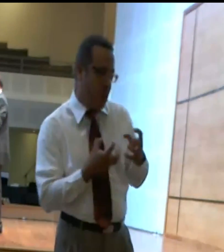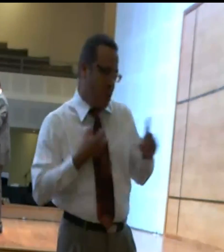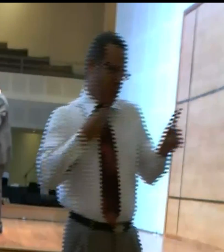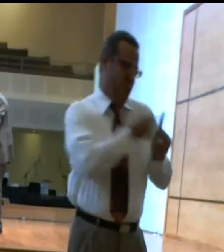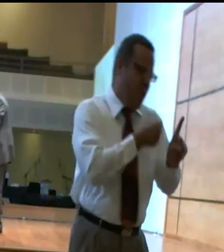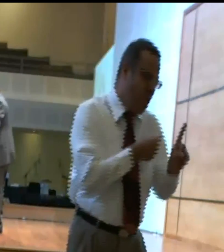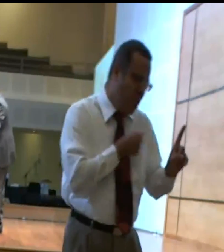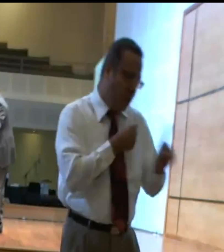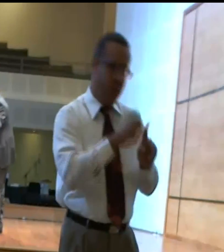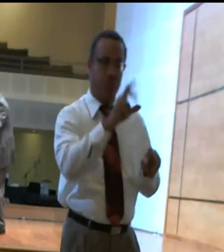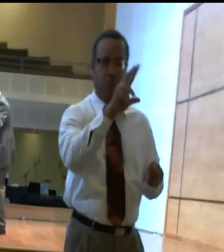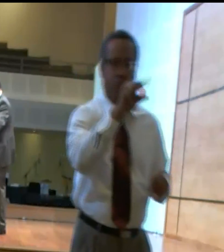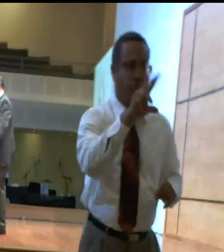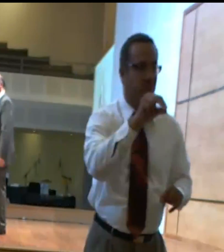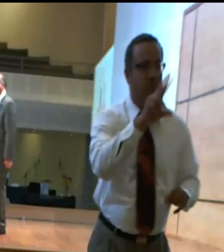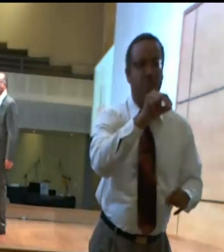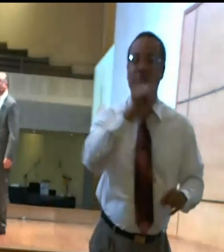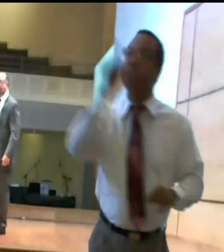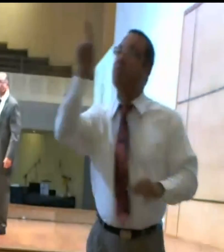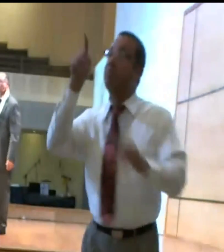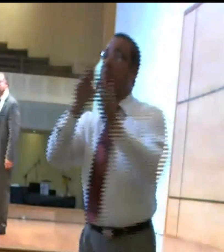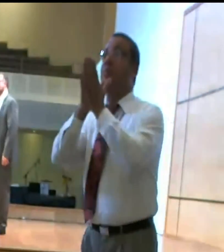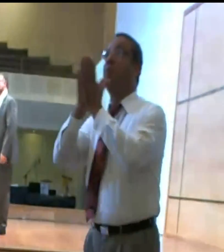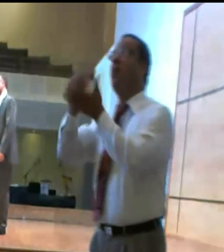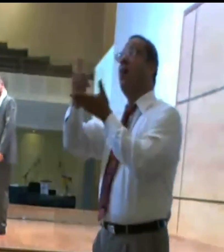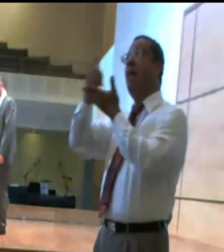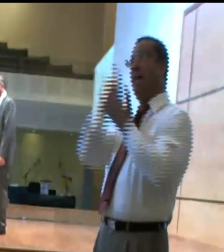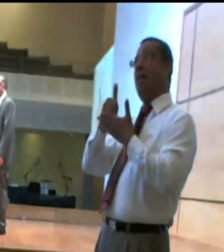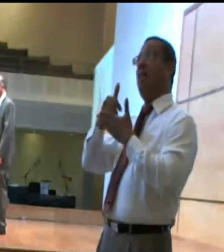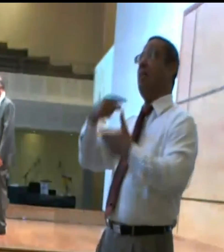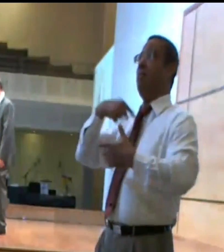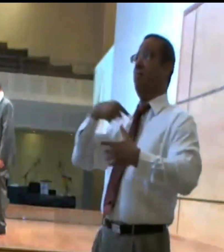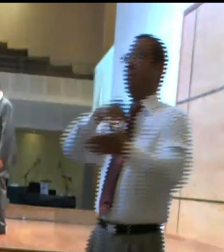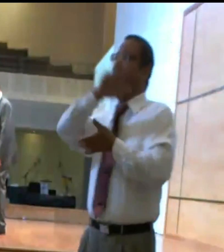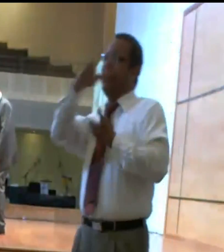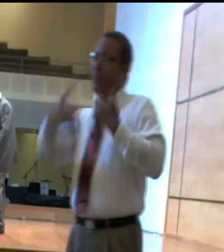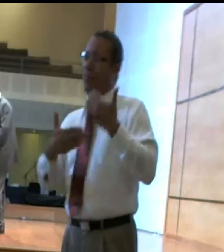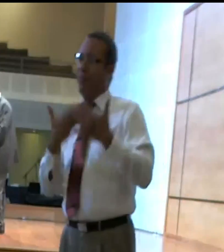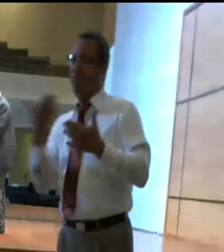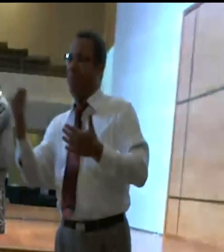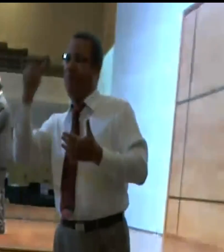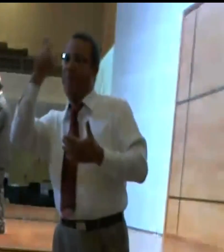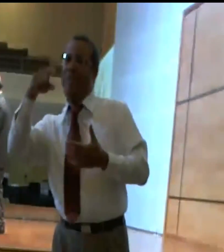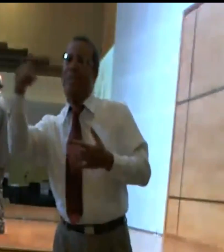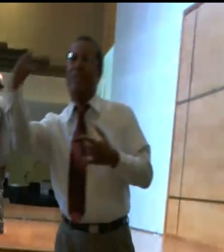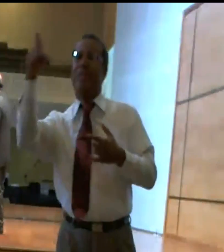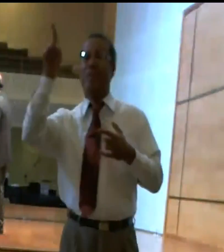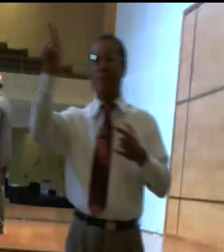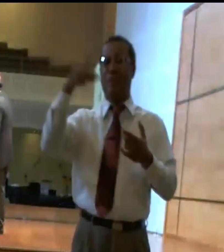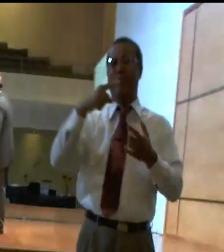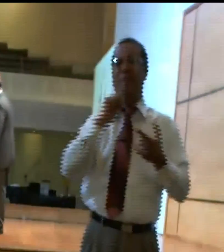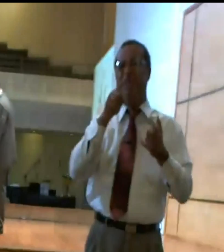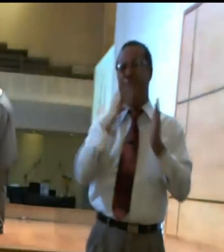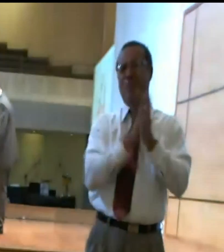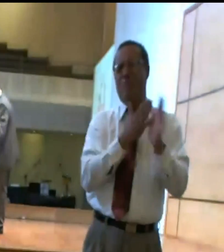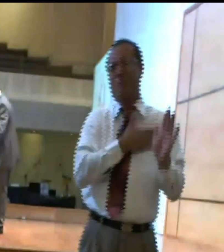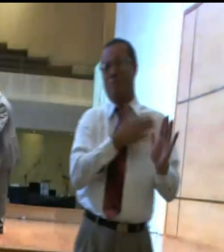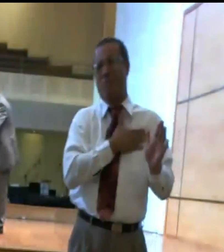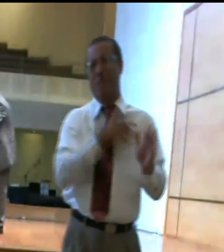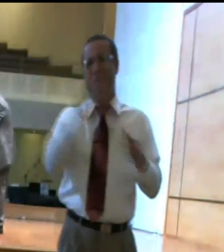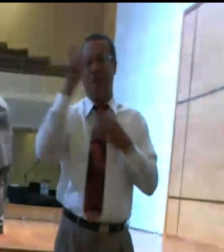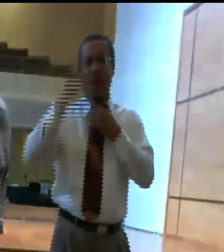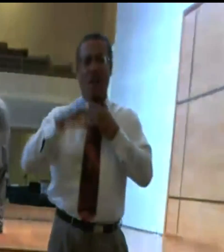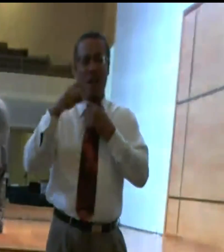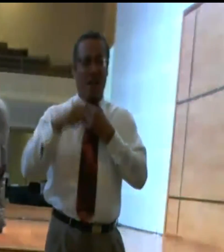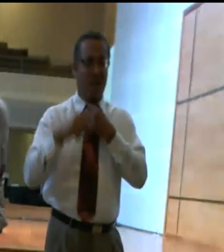que inmediatamente antes del pasaje que habla de las autoridades superiores, en Romanos capítulo 13, Pablo trata precisamente el tema